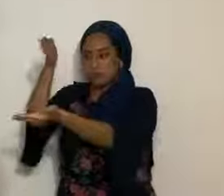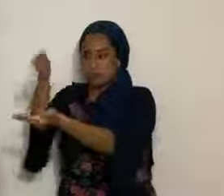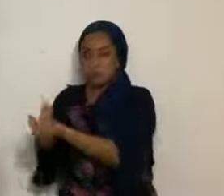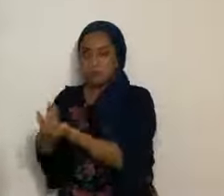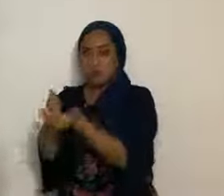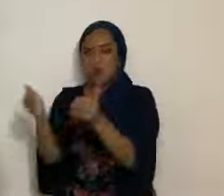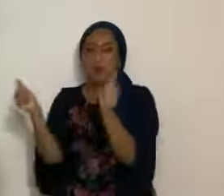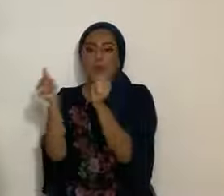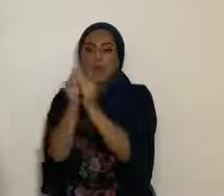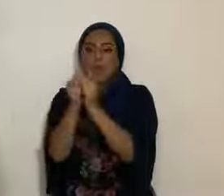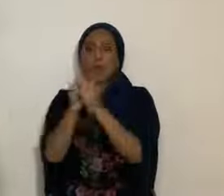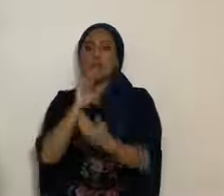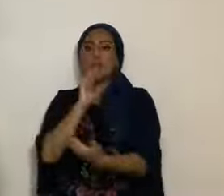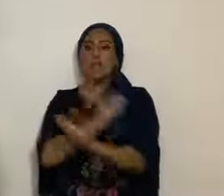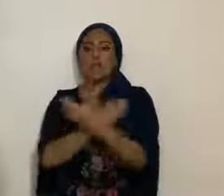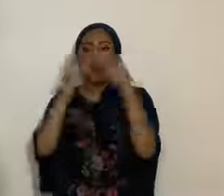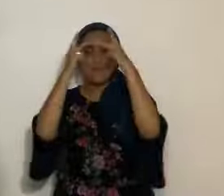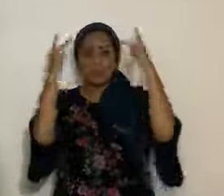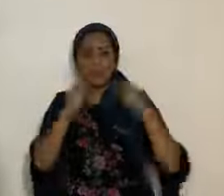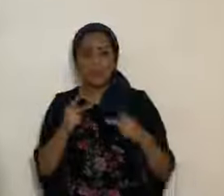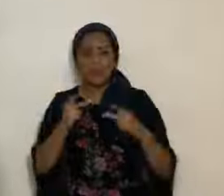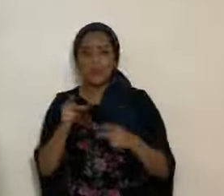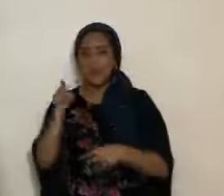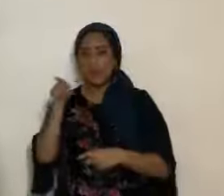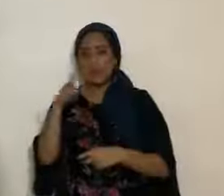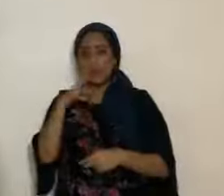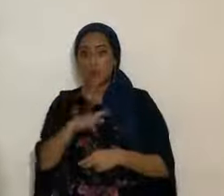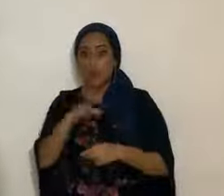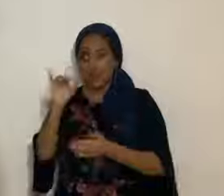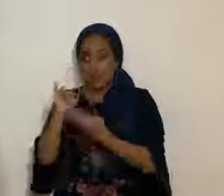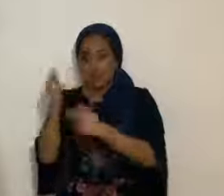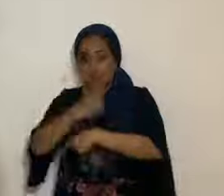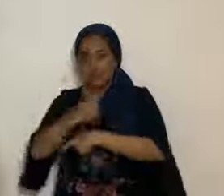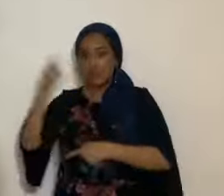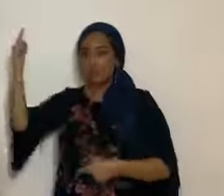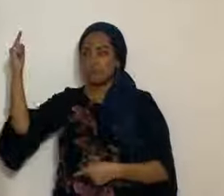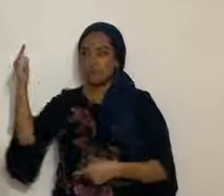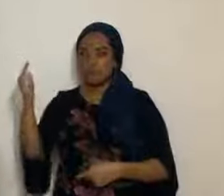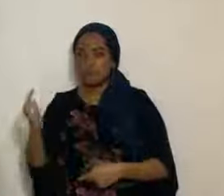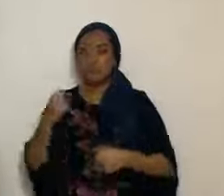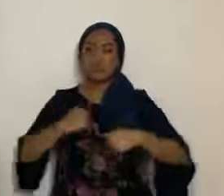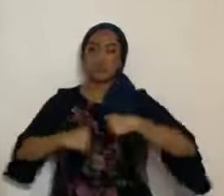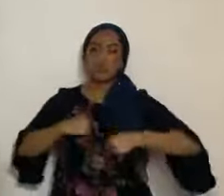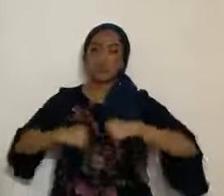princesa, y que ella estuviera ese día precisamente tomando un baño y pudiera